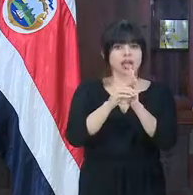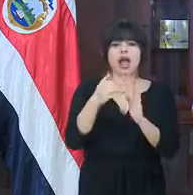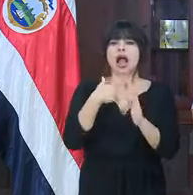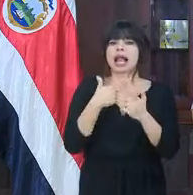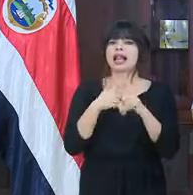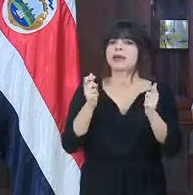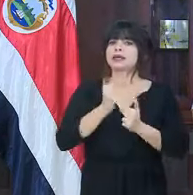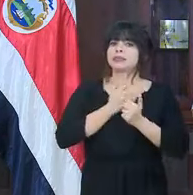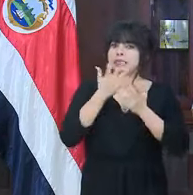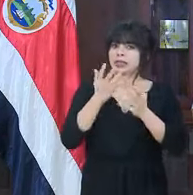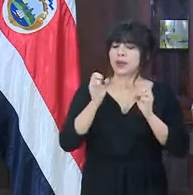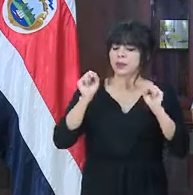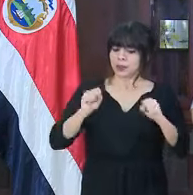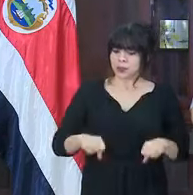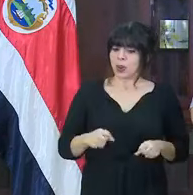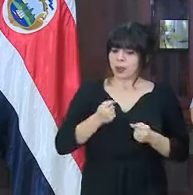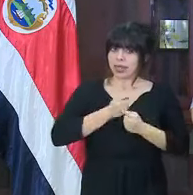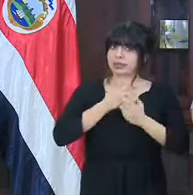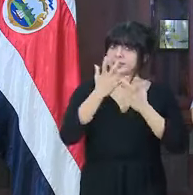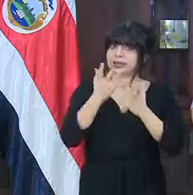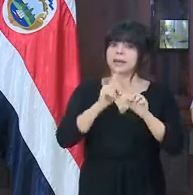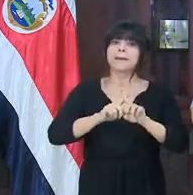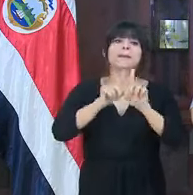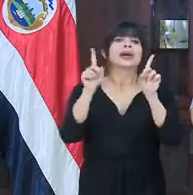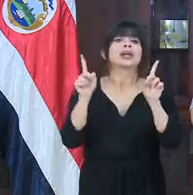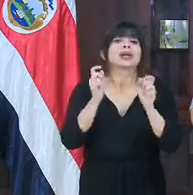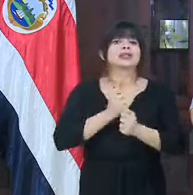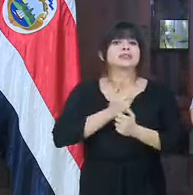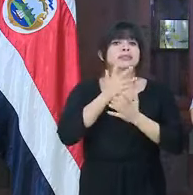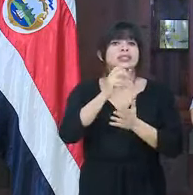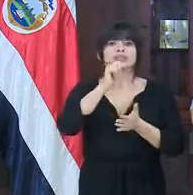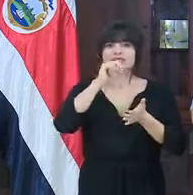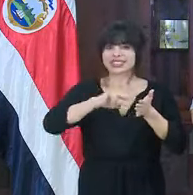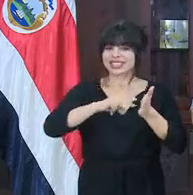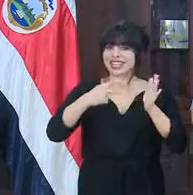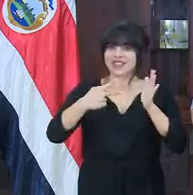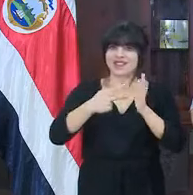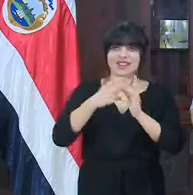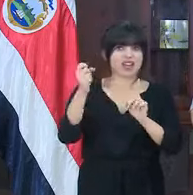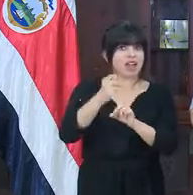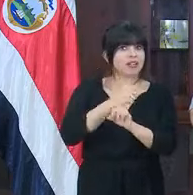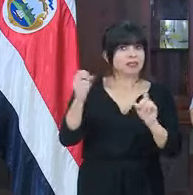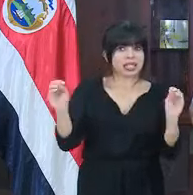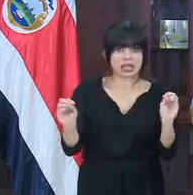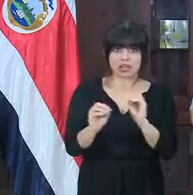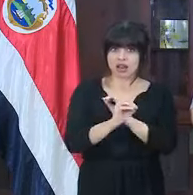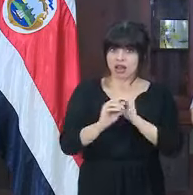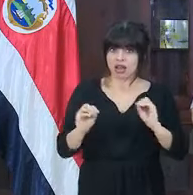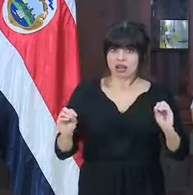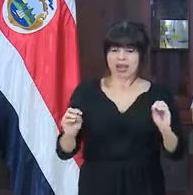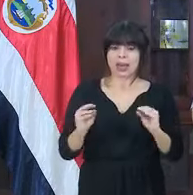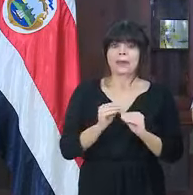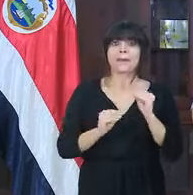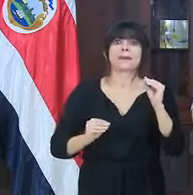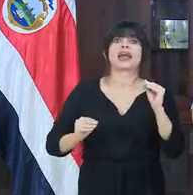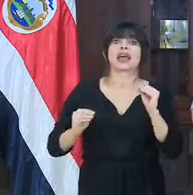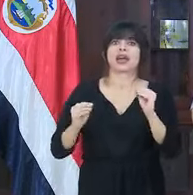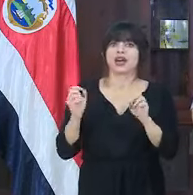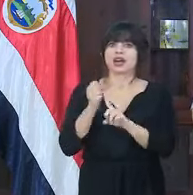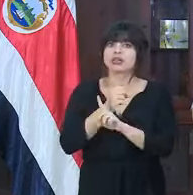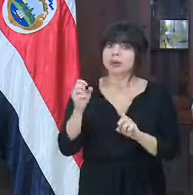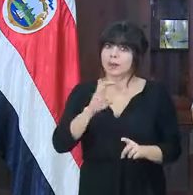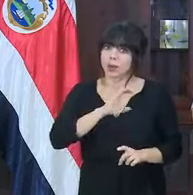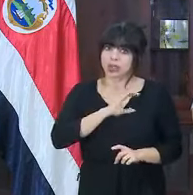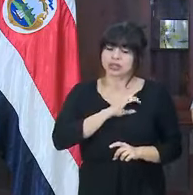de expresión, podemos expresarnos, pero el expresarse no significa que tengamos que agredir a nadie, y mucho menos a la policía,